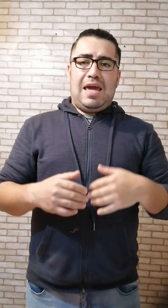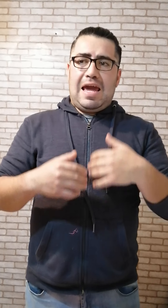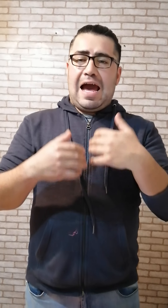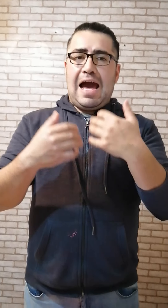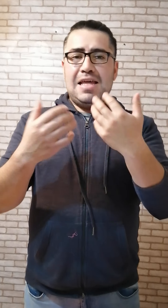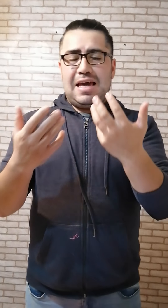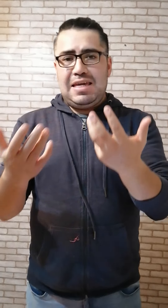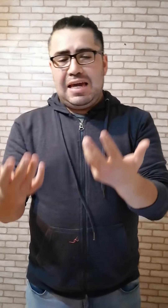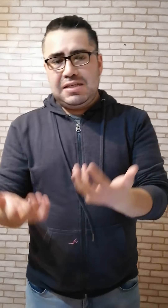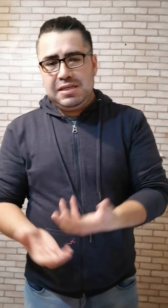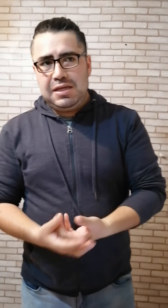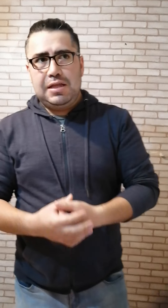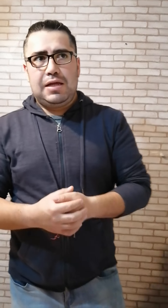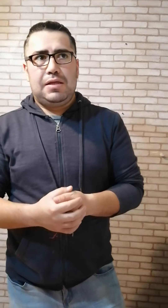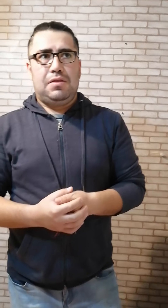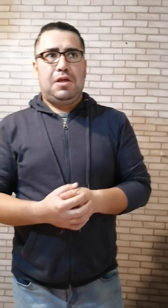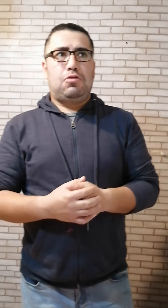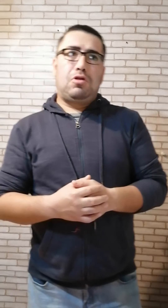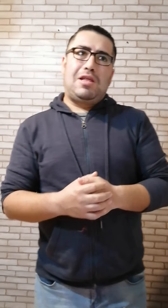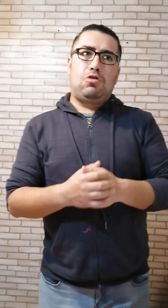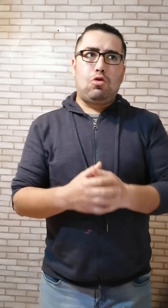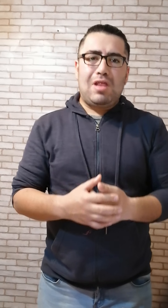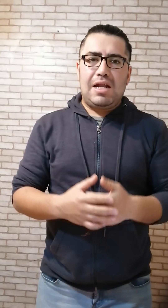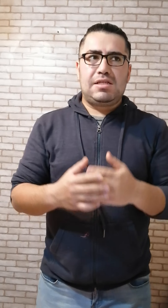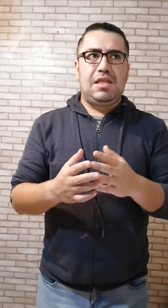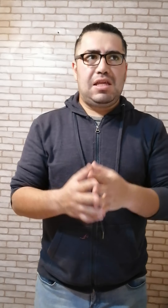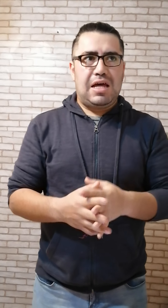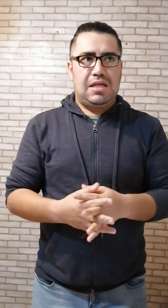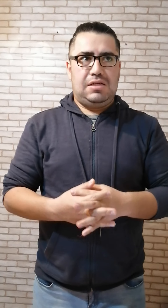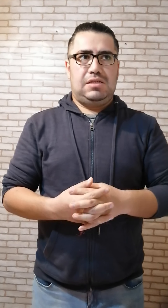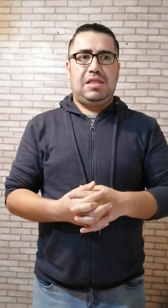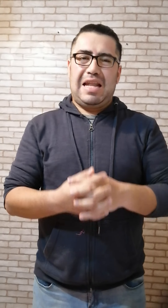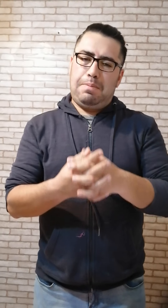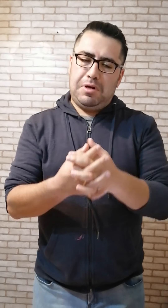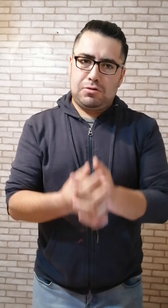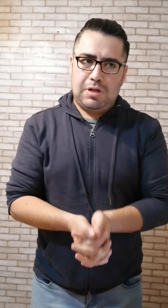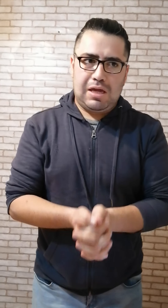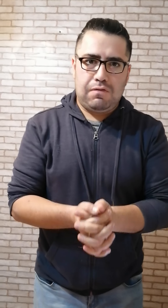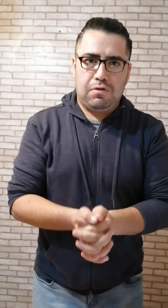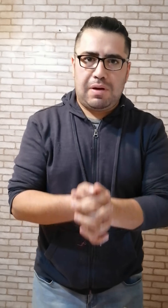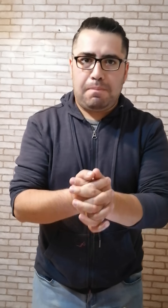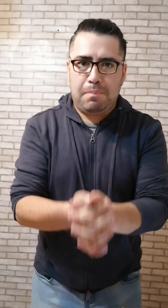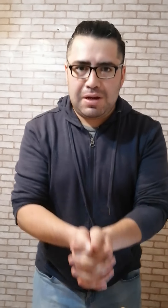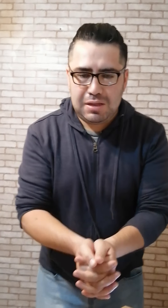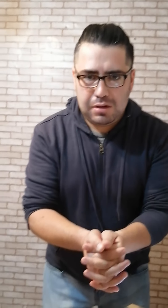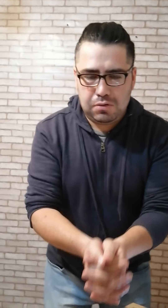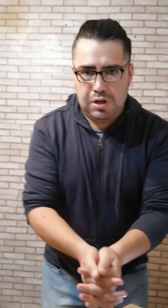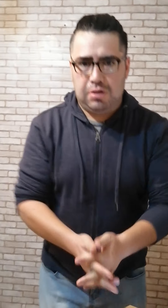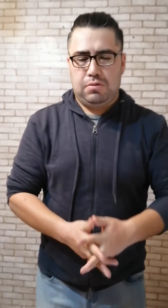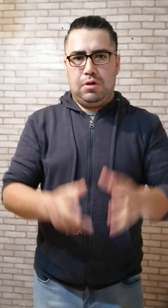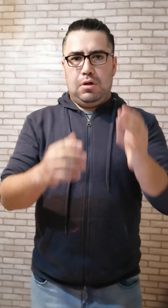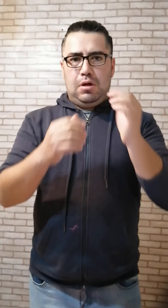haya y exista dentro de todas las entidades y de las personas que forman parte del colegio